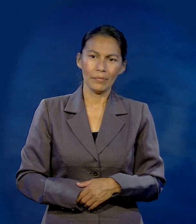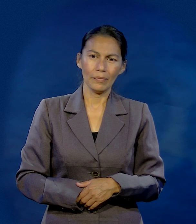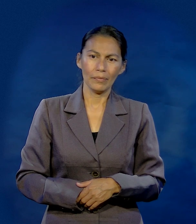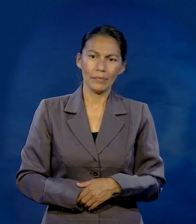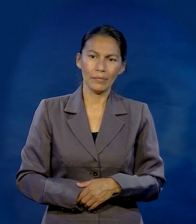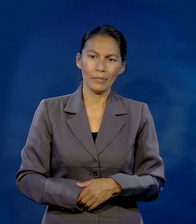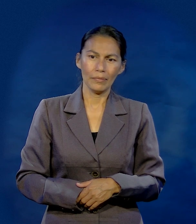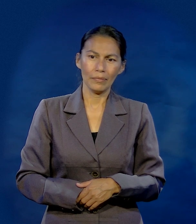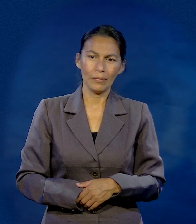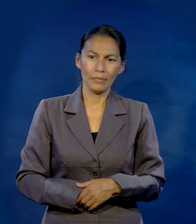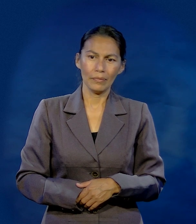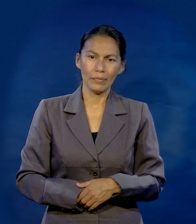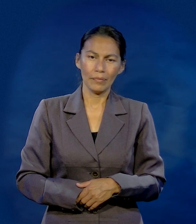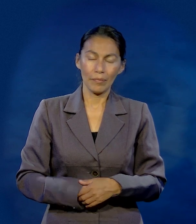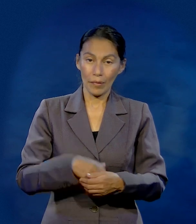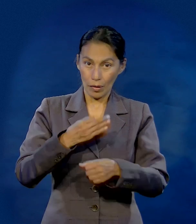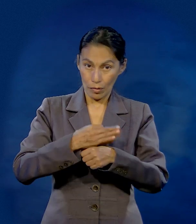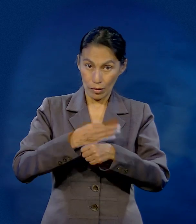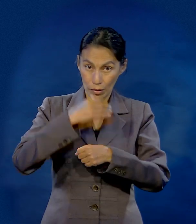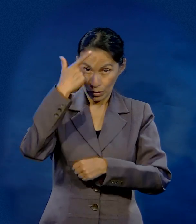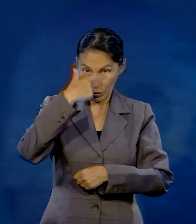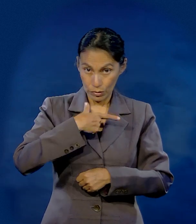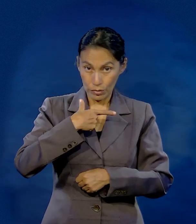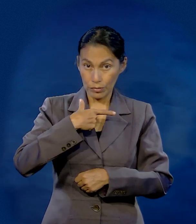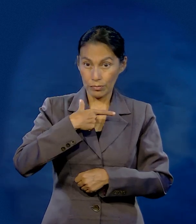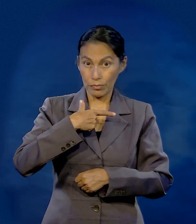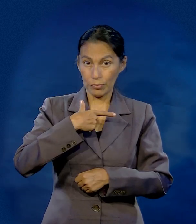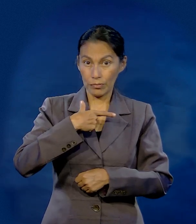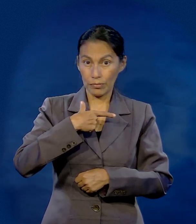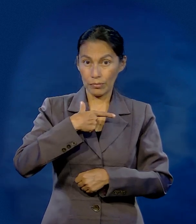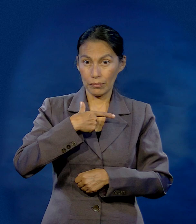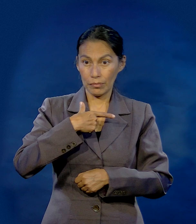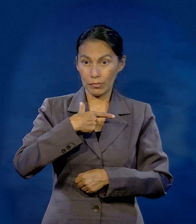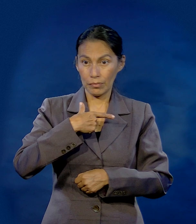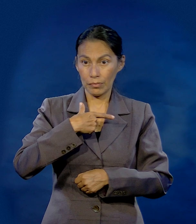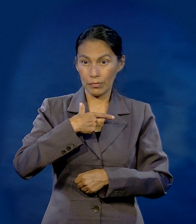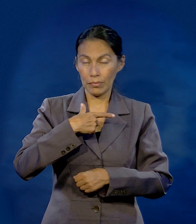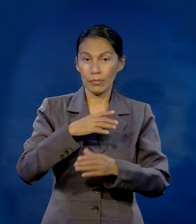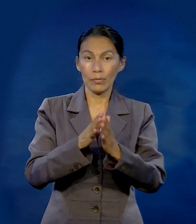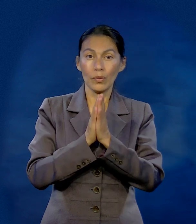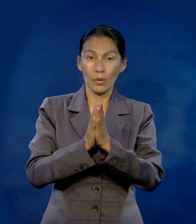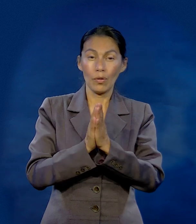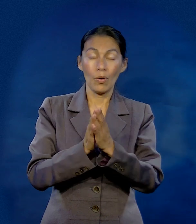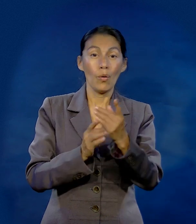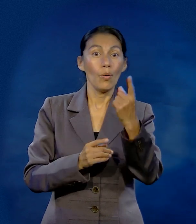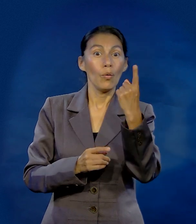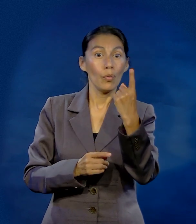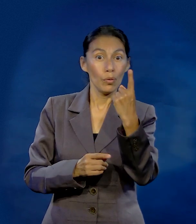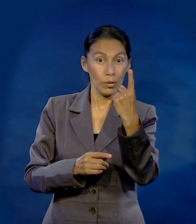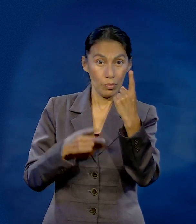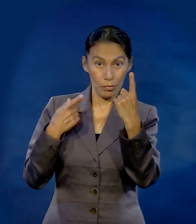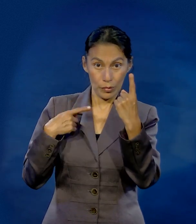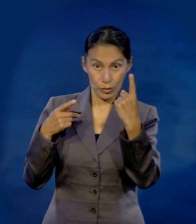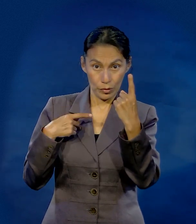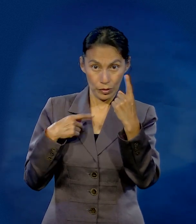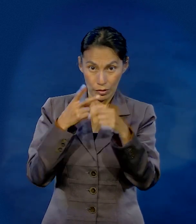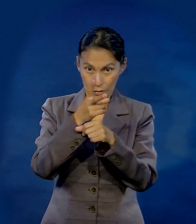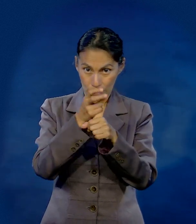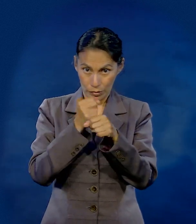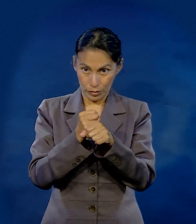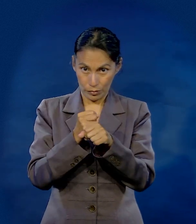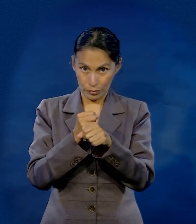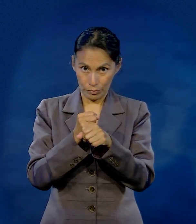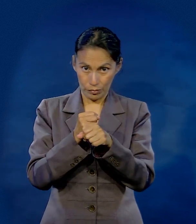esta noche quisiera invitar a una persona fíjese bien esta invitación no es en masa ni en